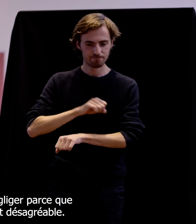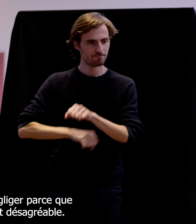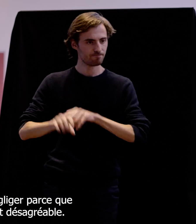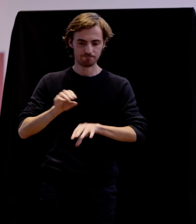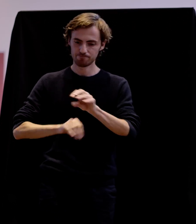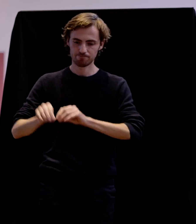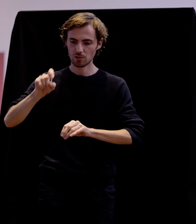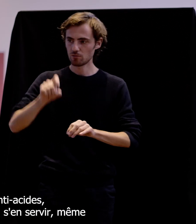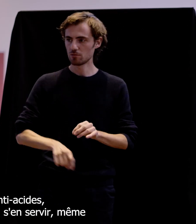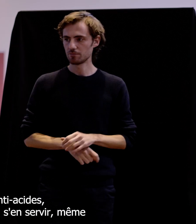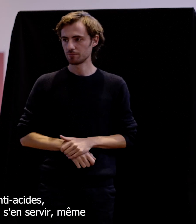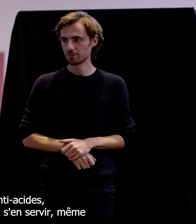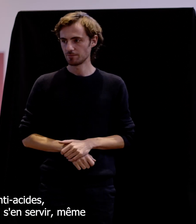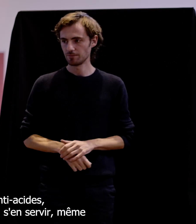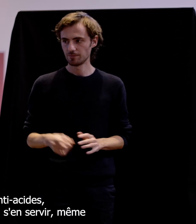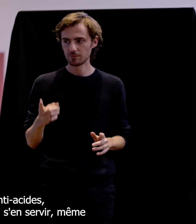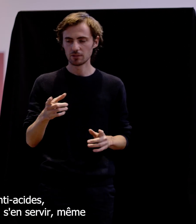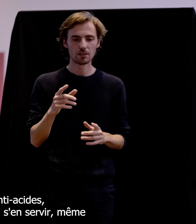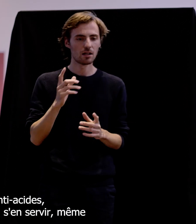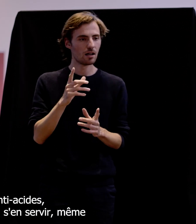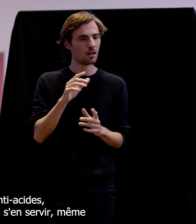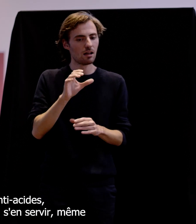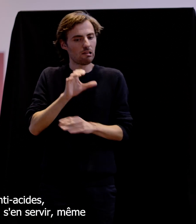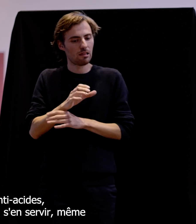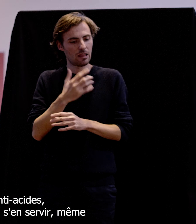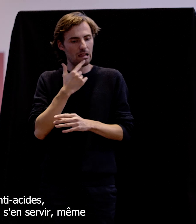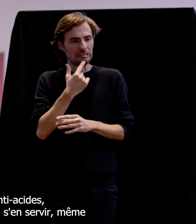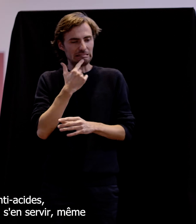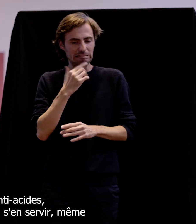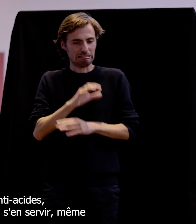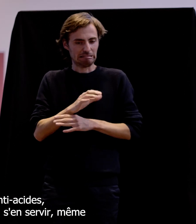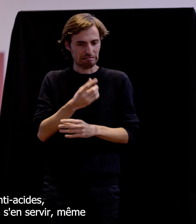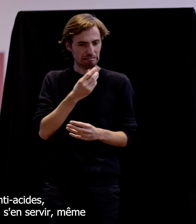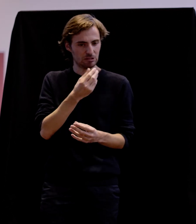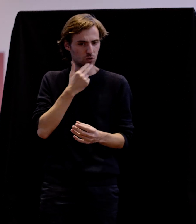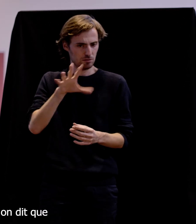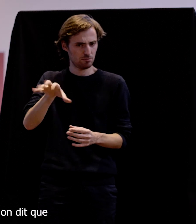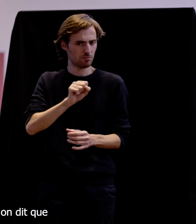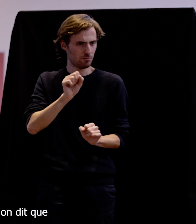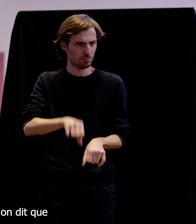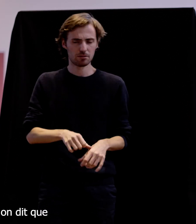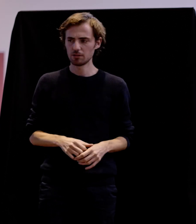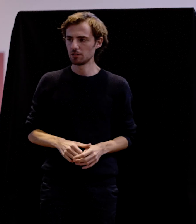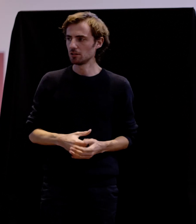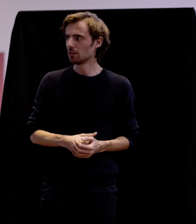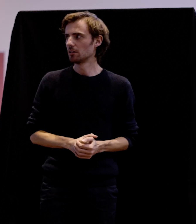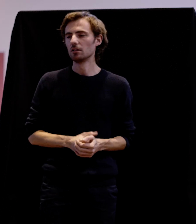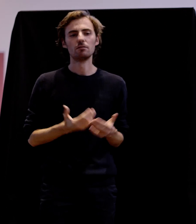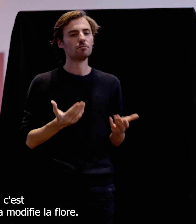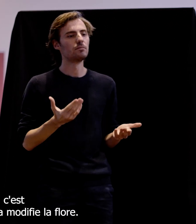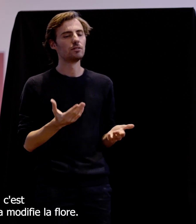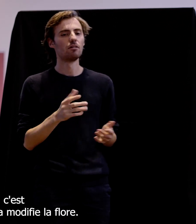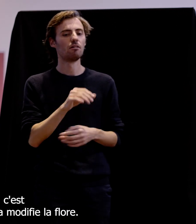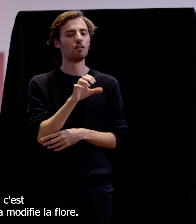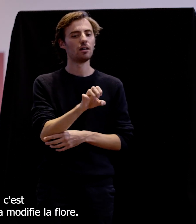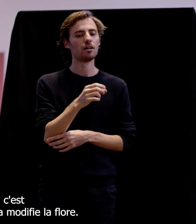c'est désagréable, et donc les antiacides, il ne faut pas hésiter à s'en servir, même si maintenant on dit